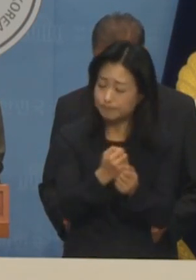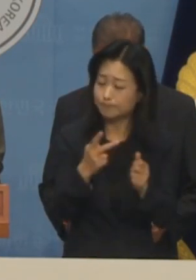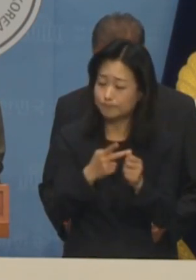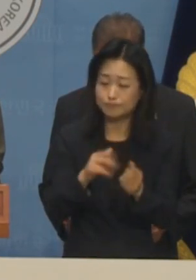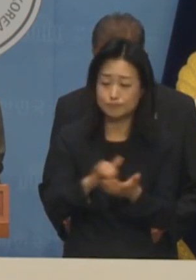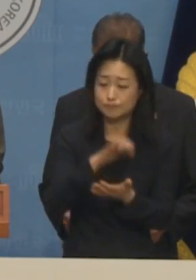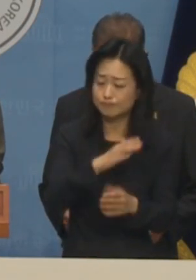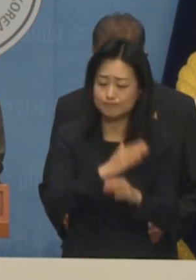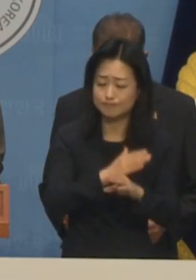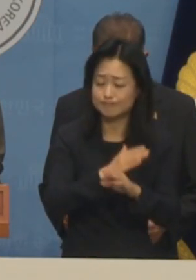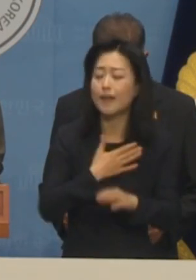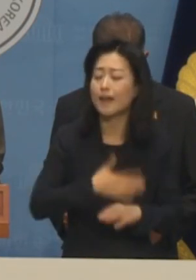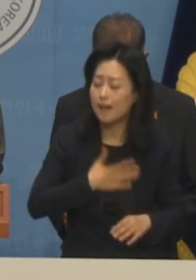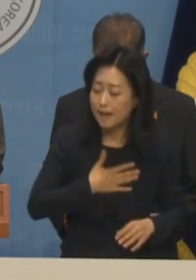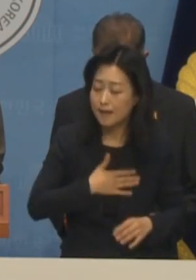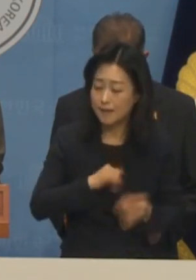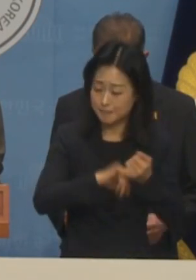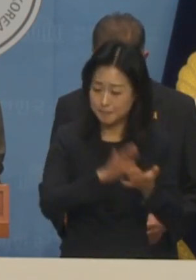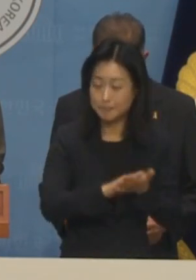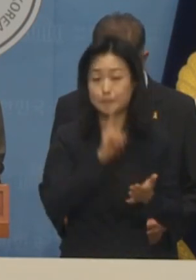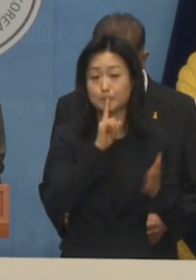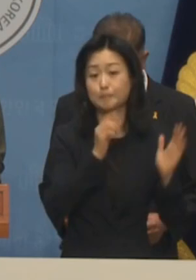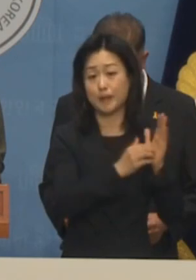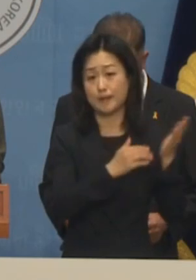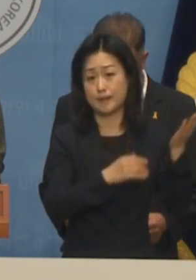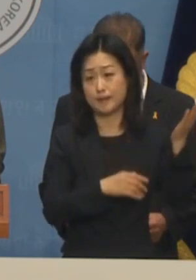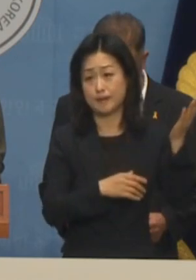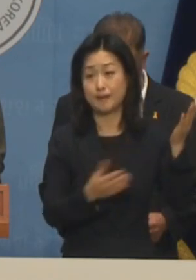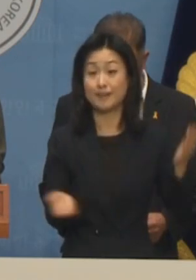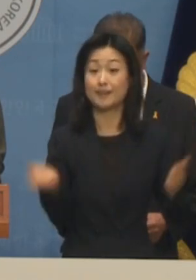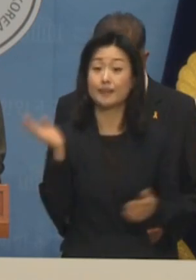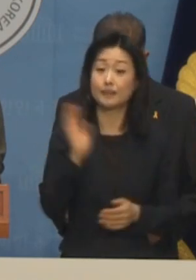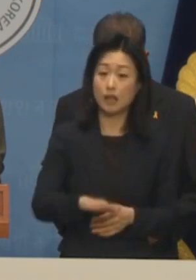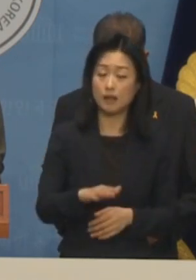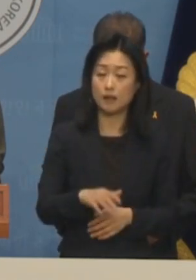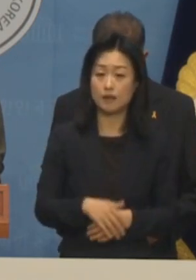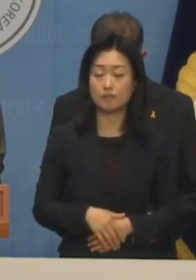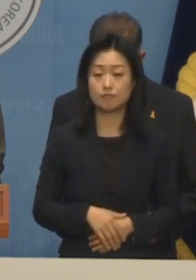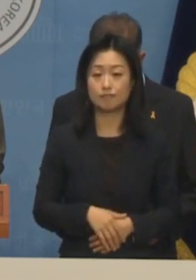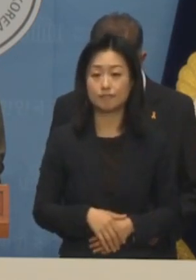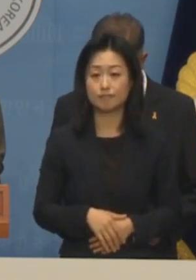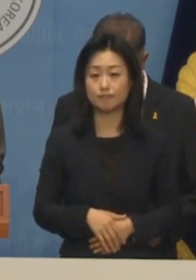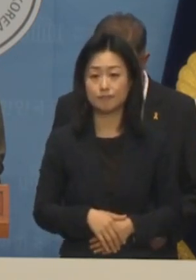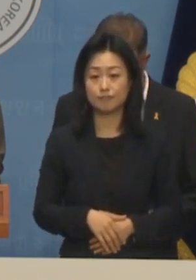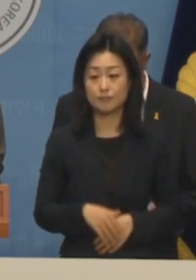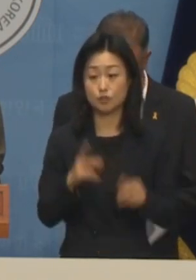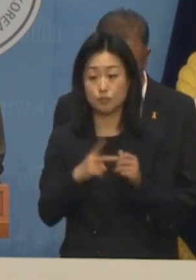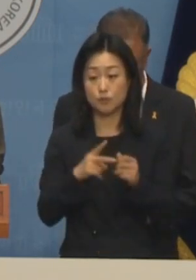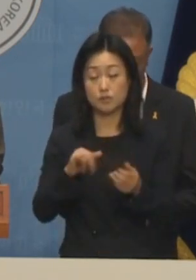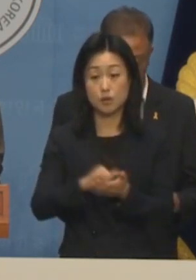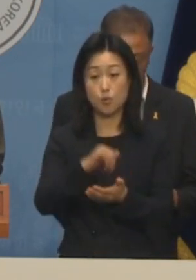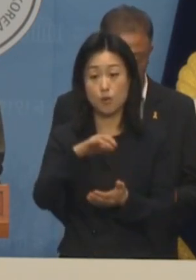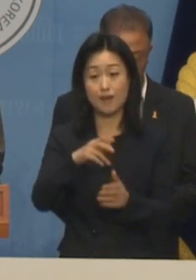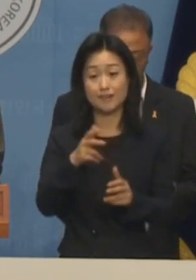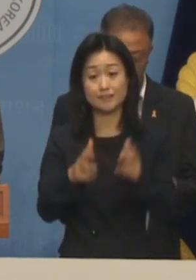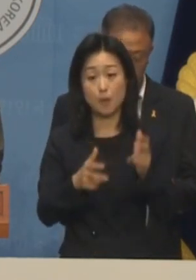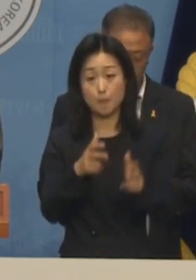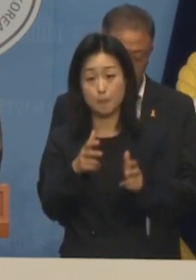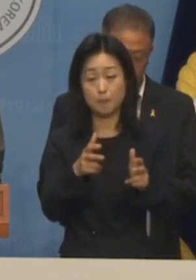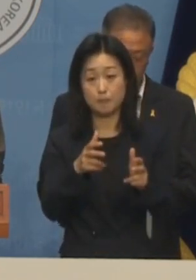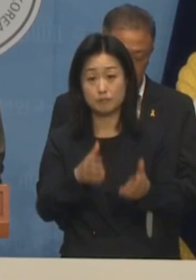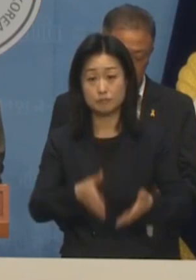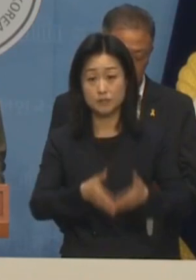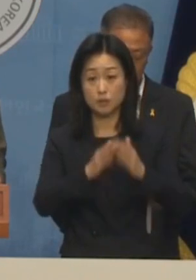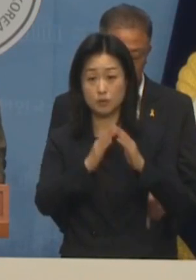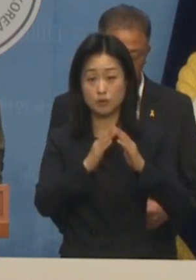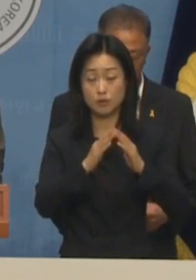강행하지 않겠다고 반복해서 약속했다. 하지만 이제 제주 도민은 제2공항 사업에